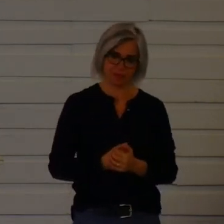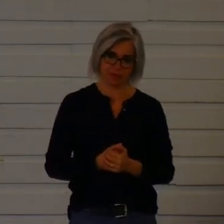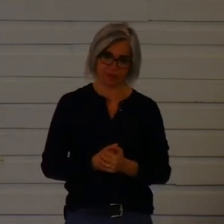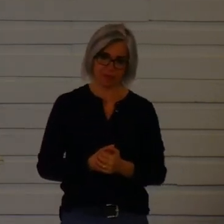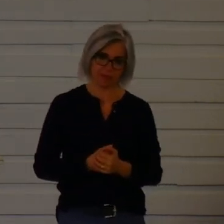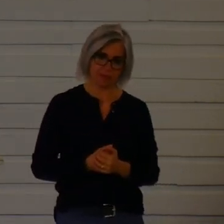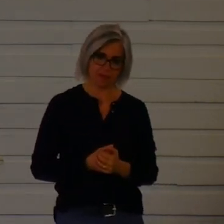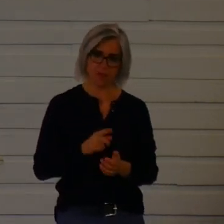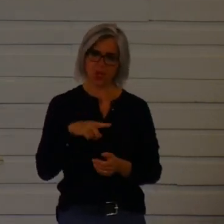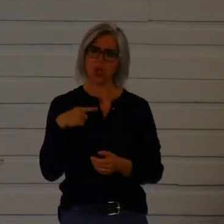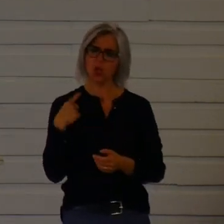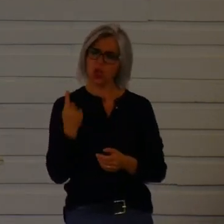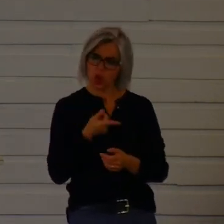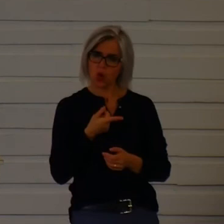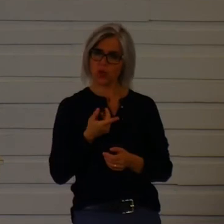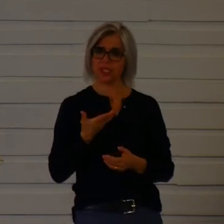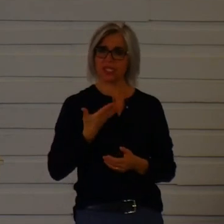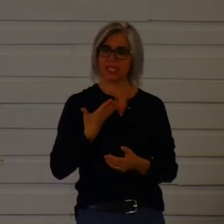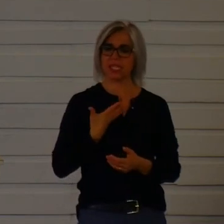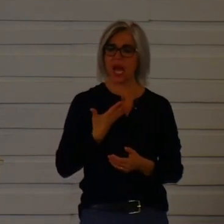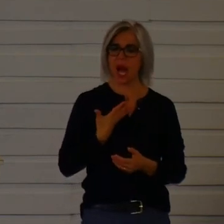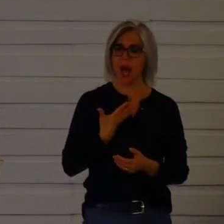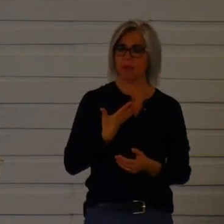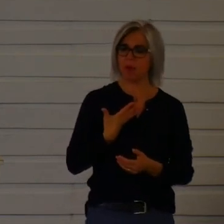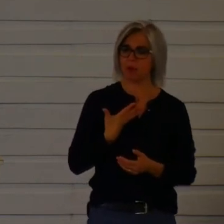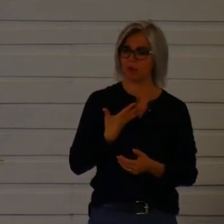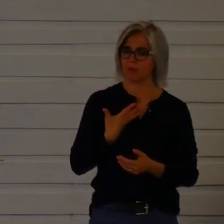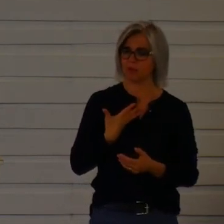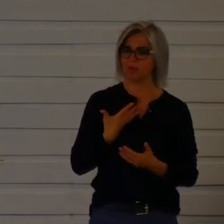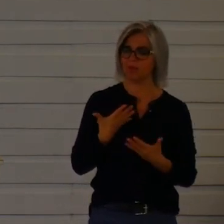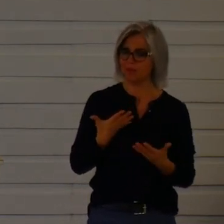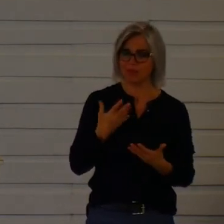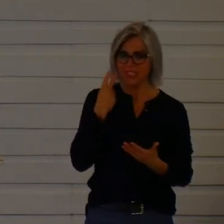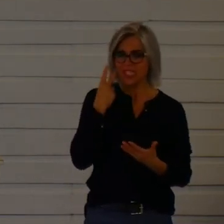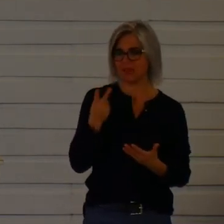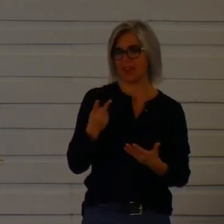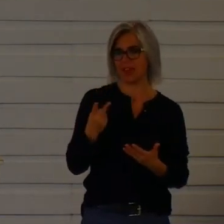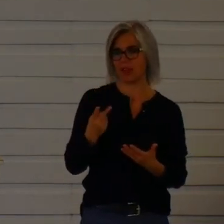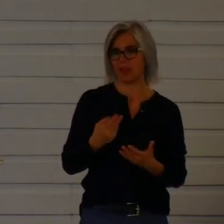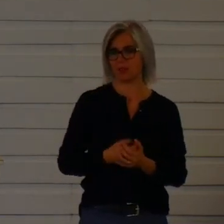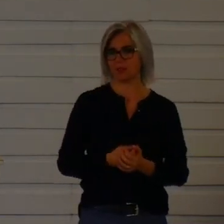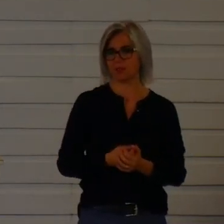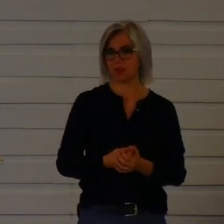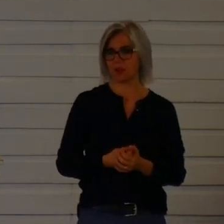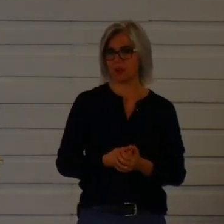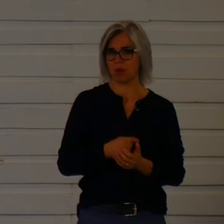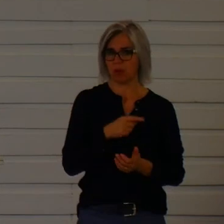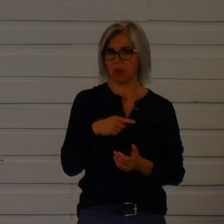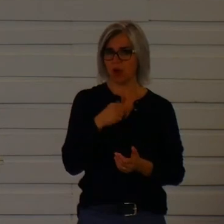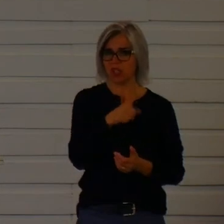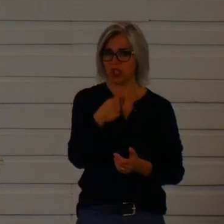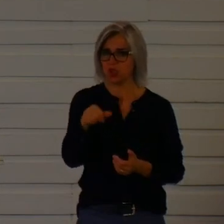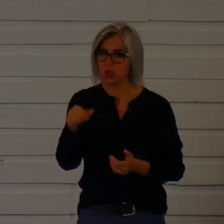Ciò che noi siamo viene fuori nel giorno della tempesta.